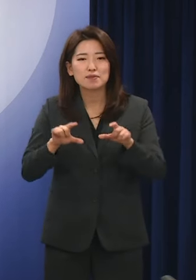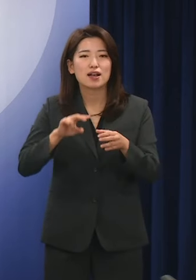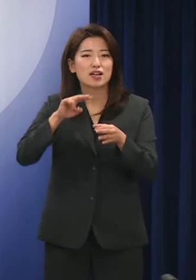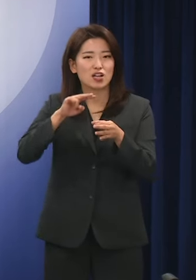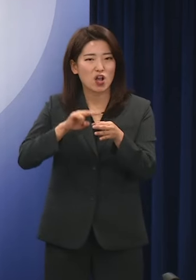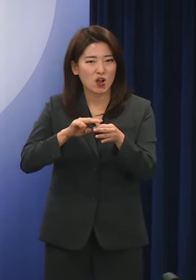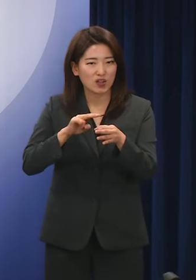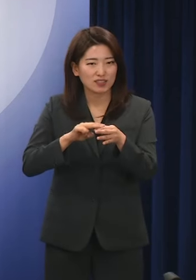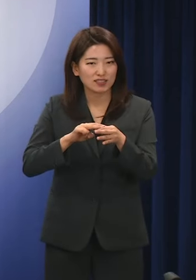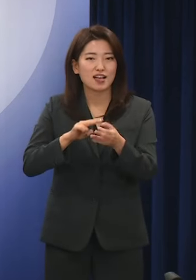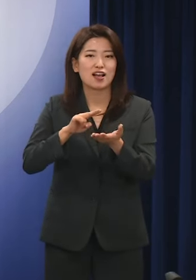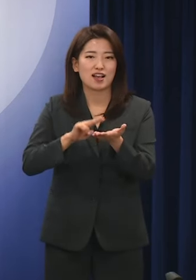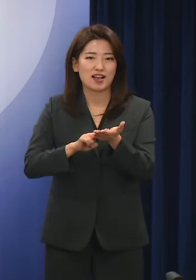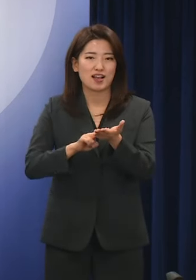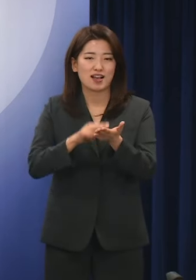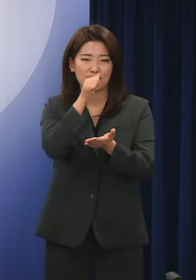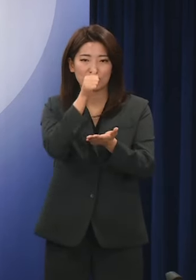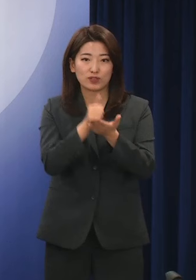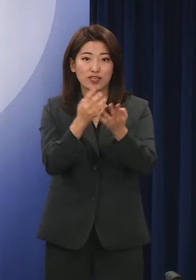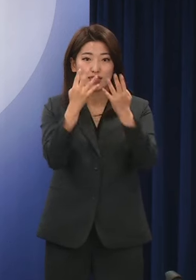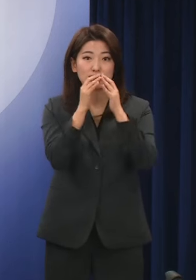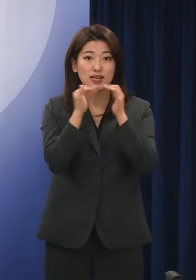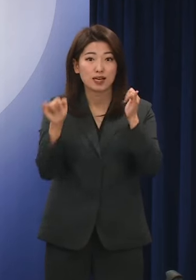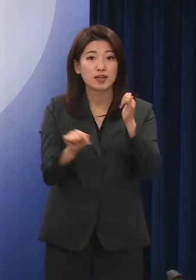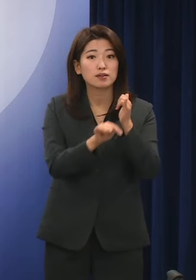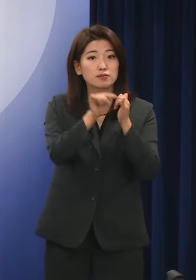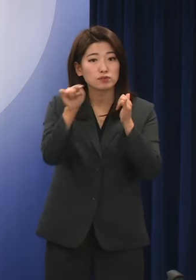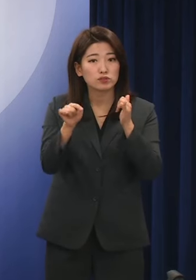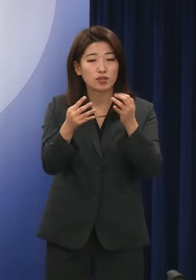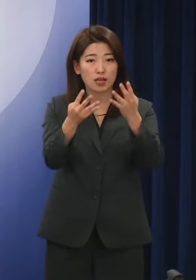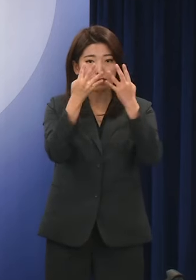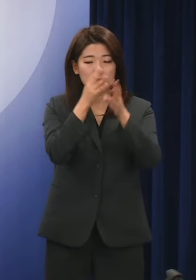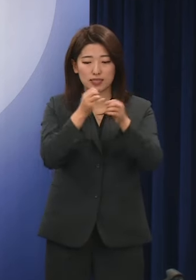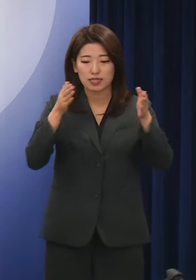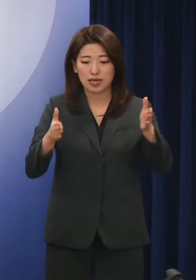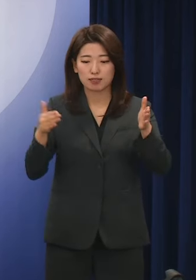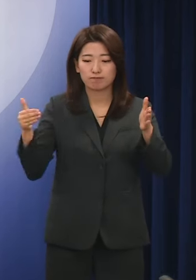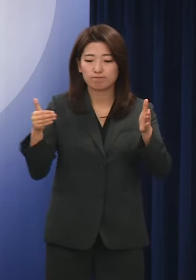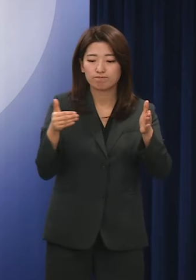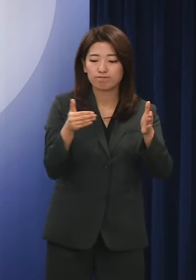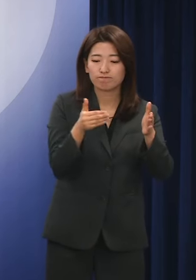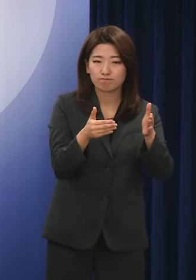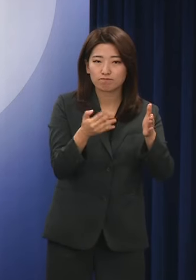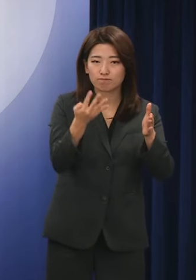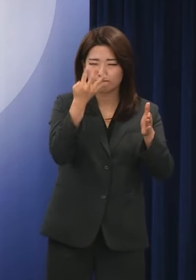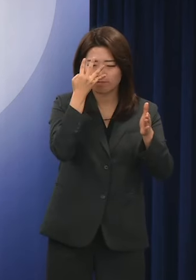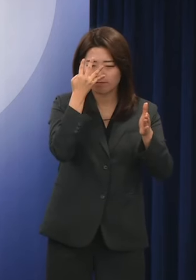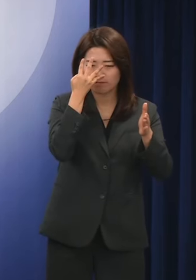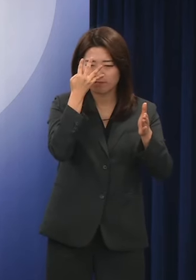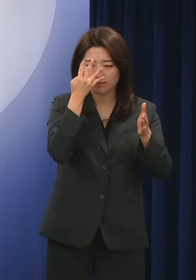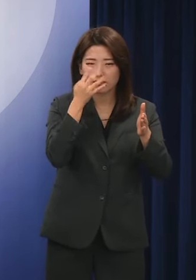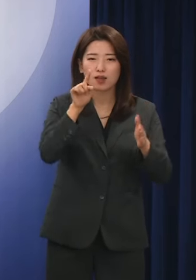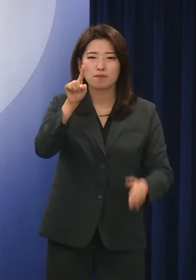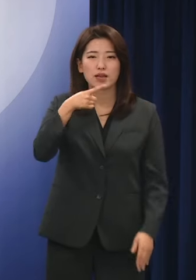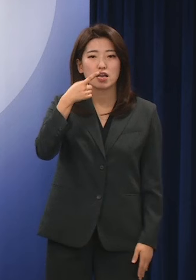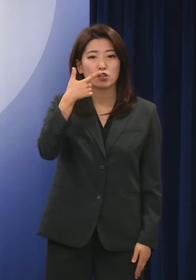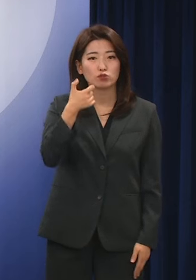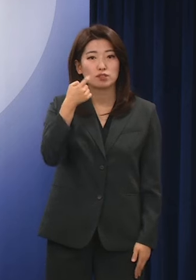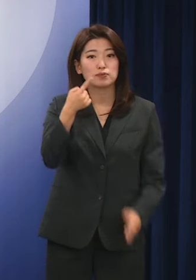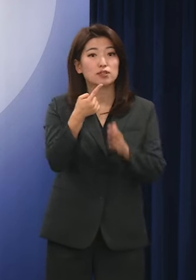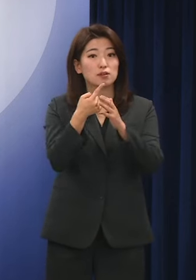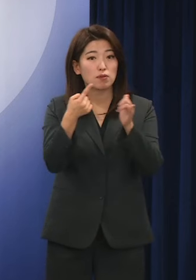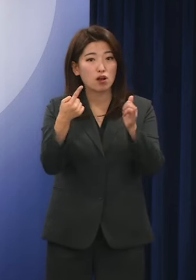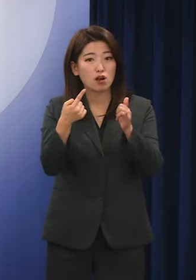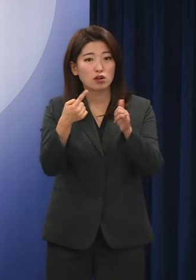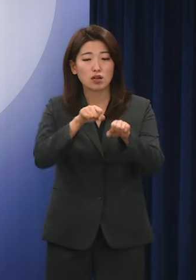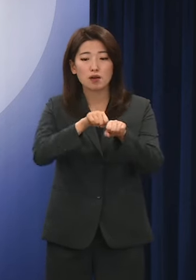수용자, 가석방자 중 일정 형기 이상을 복역한 161명에 대하여 형 집행률